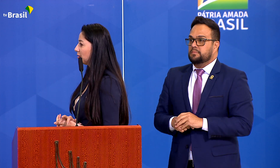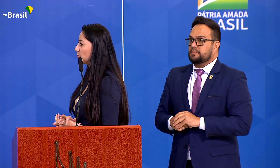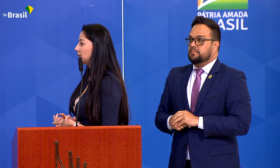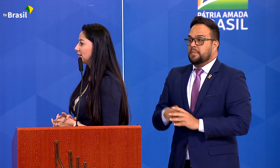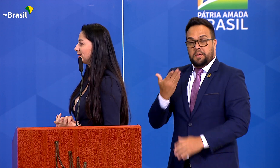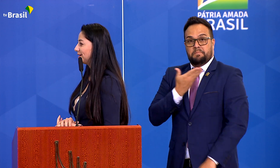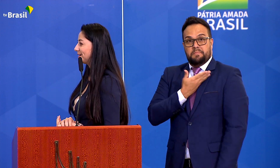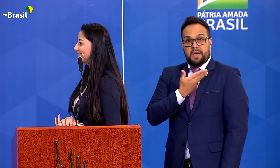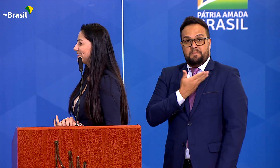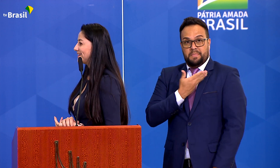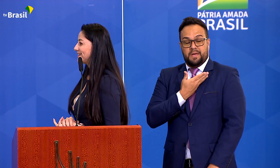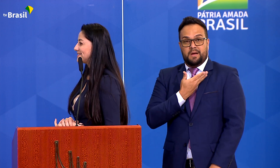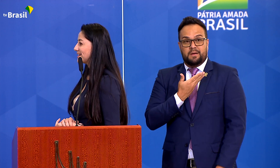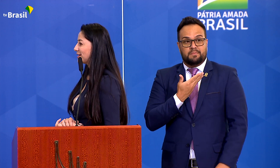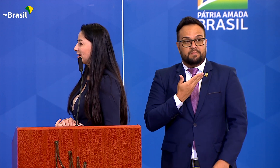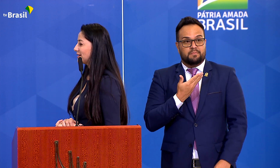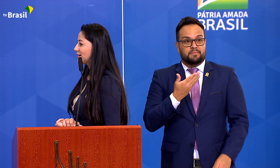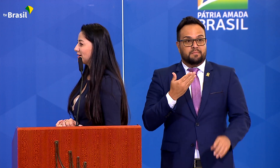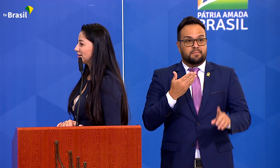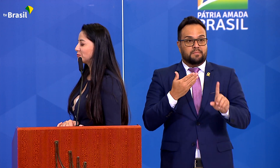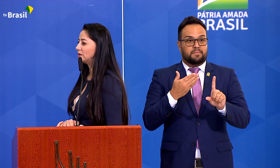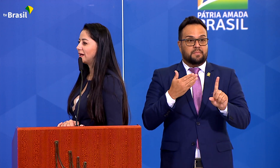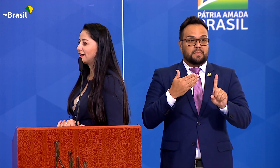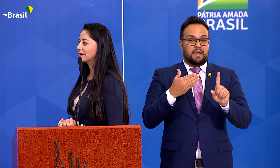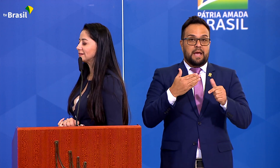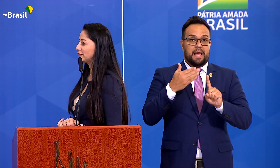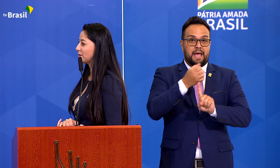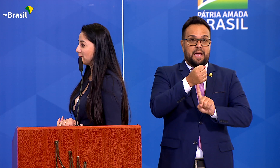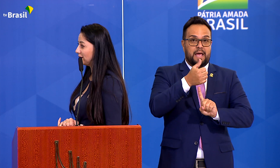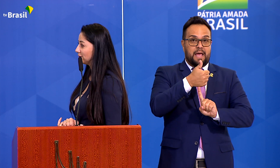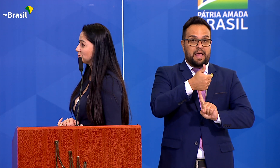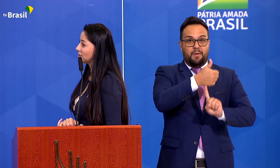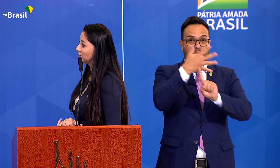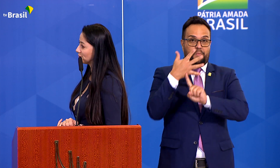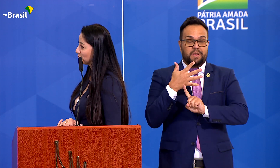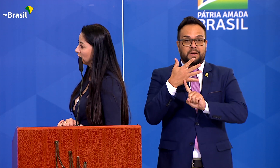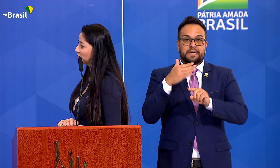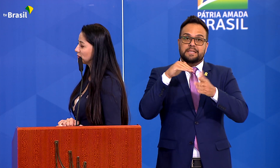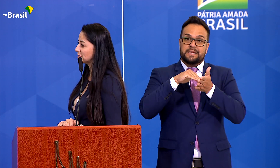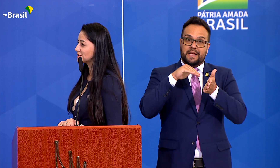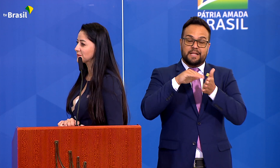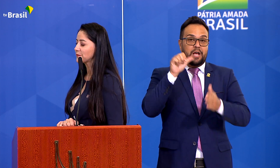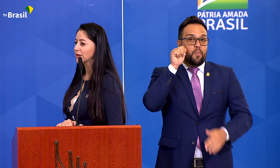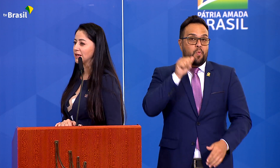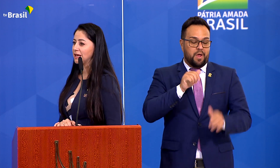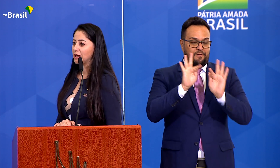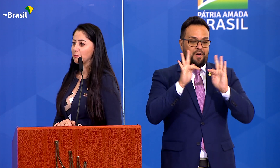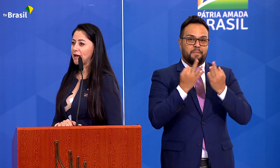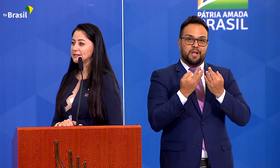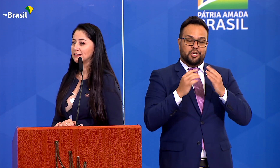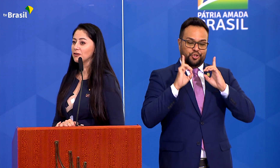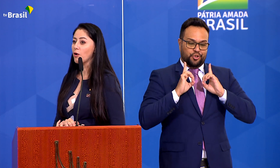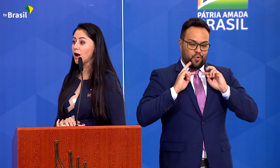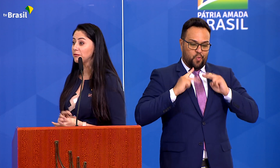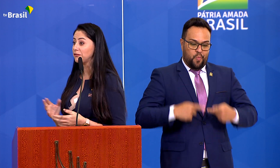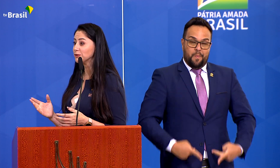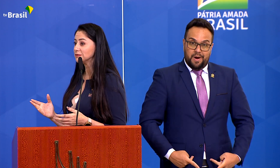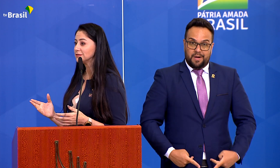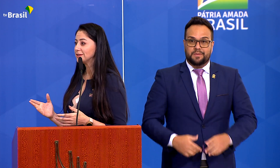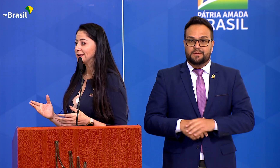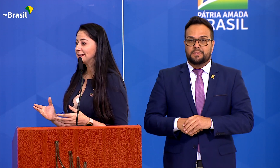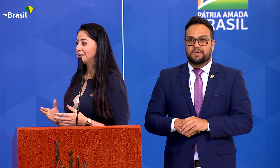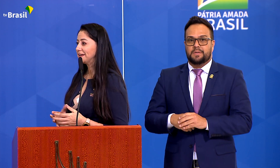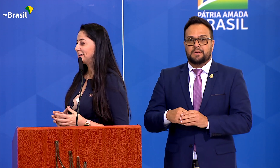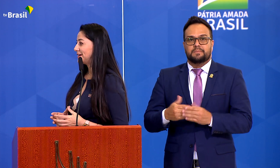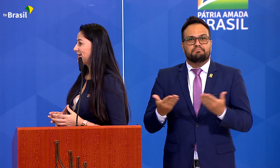amiga republicana secretária da mulher da família dos Direitos Humanos parece tão